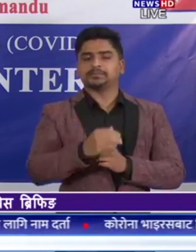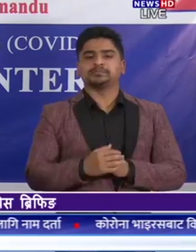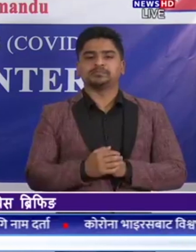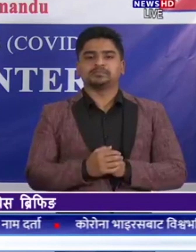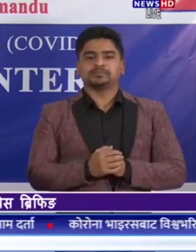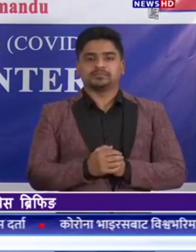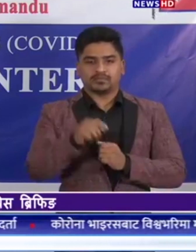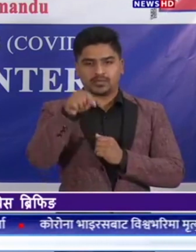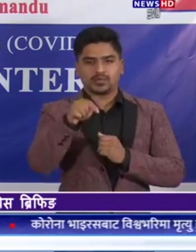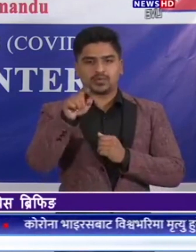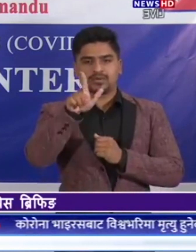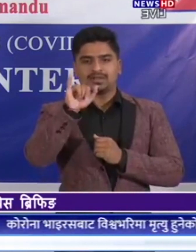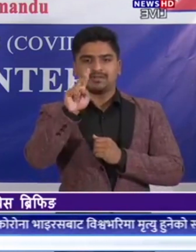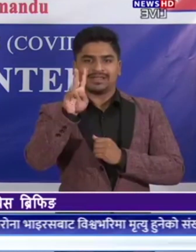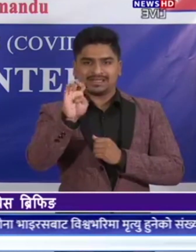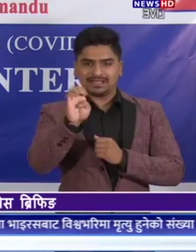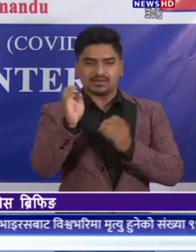यो लाईब